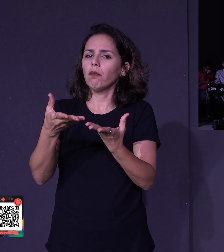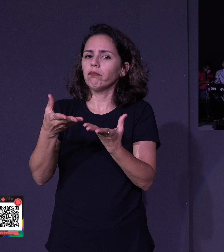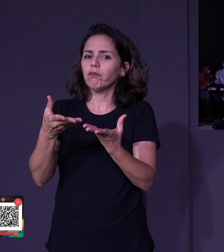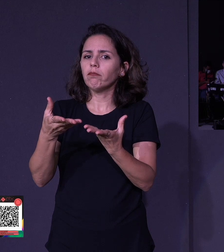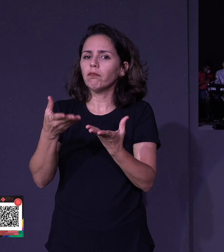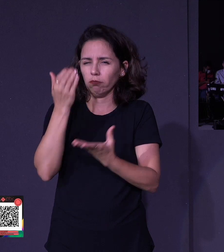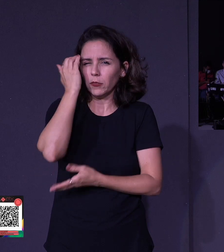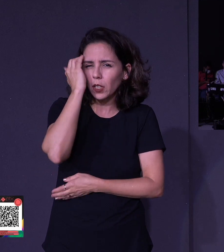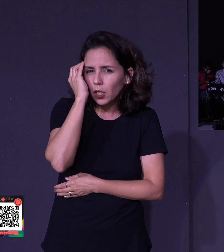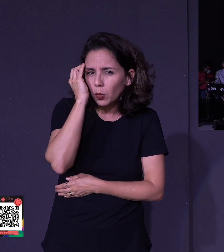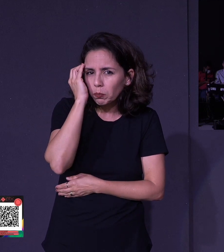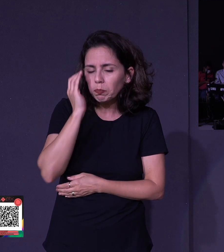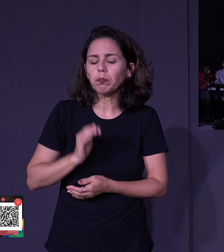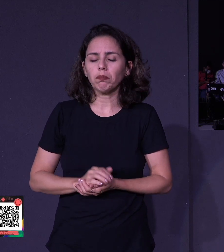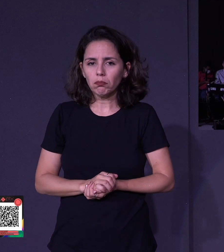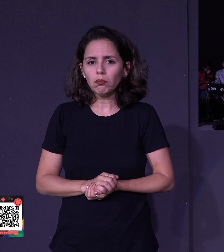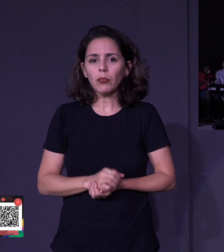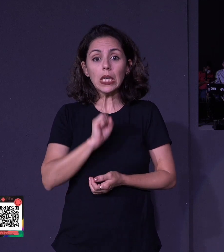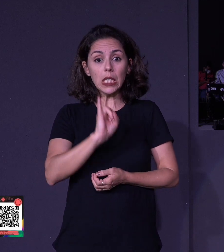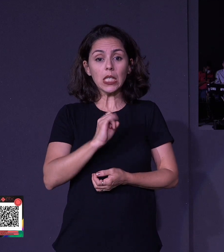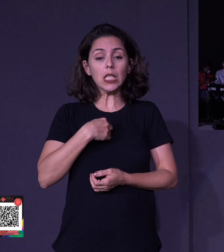Se Deus me fez nascer homem, Ele não errou.